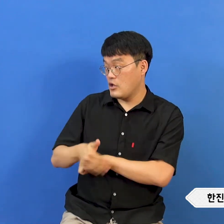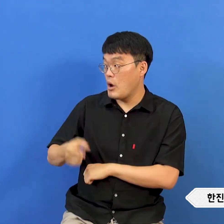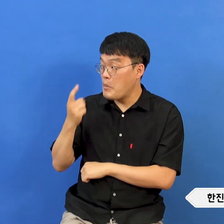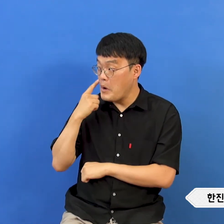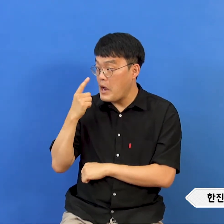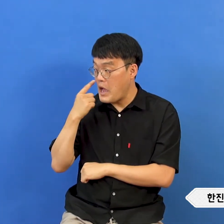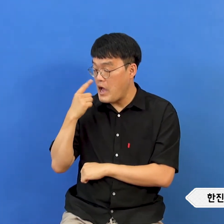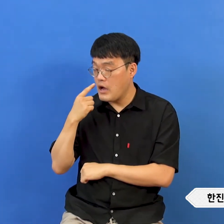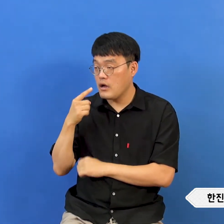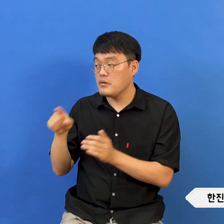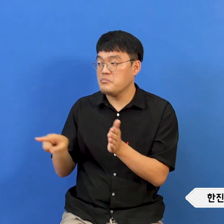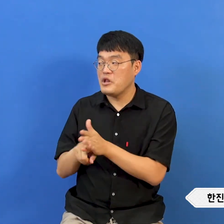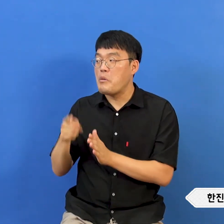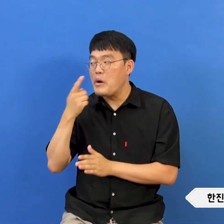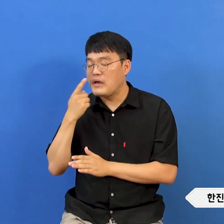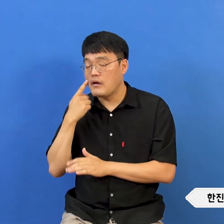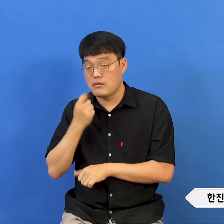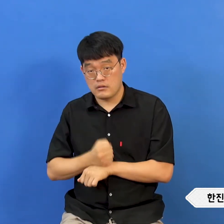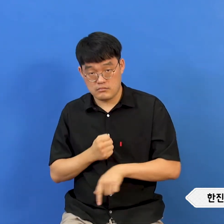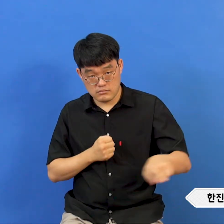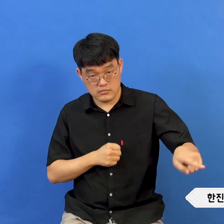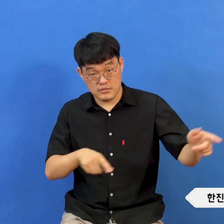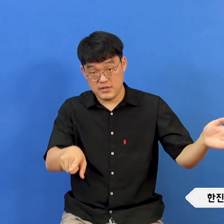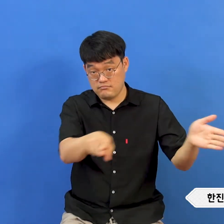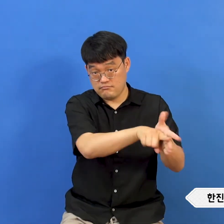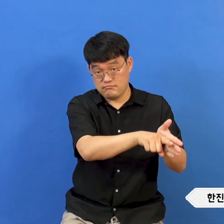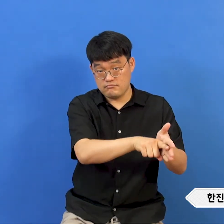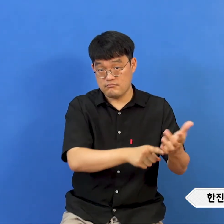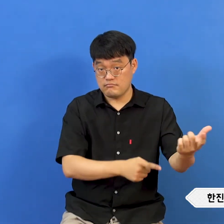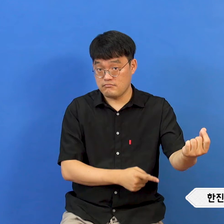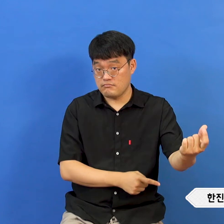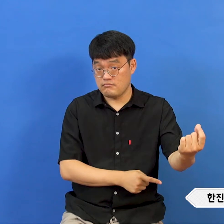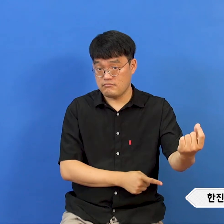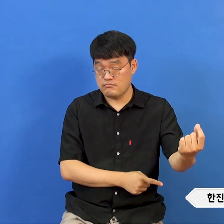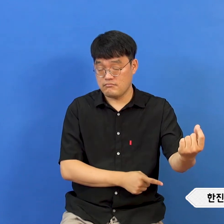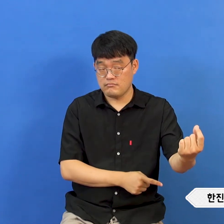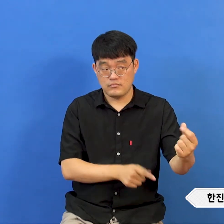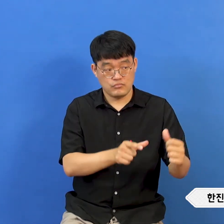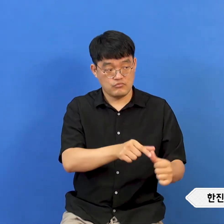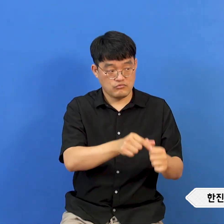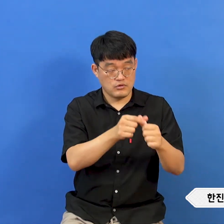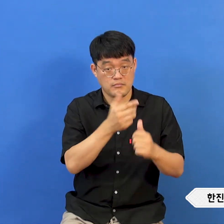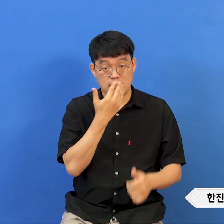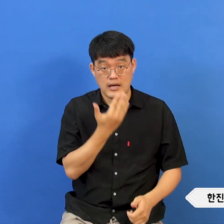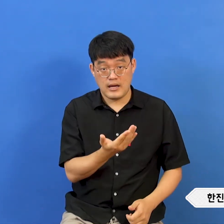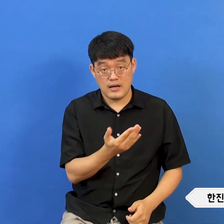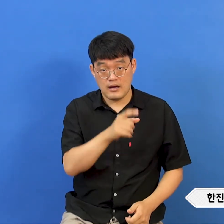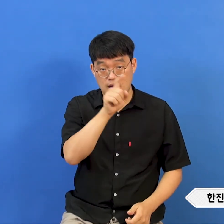나가볼까? 그러면 그게 믿는 것입니까? 그러면 구원받을 수 있습니까?